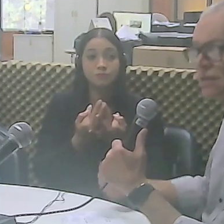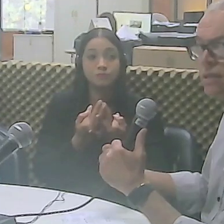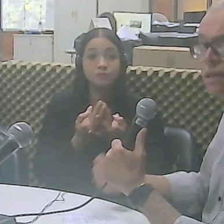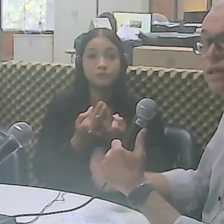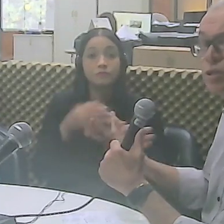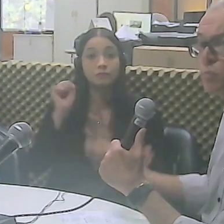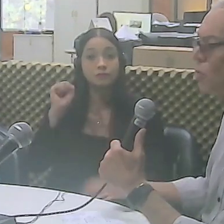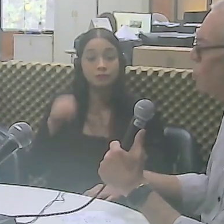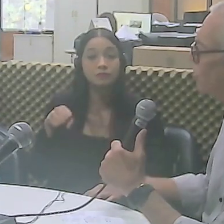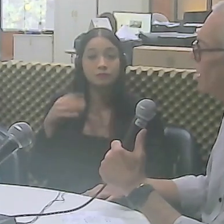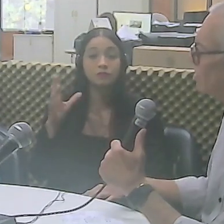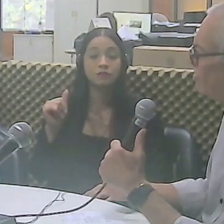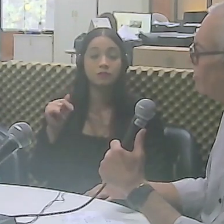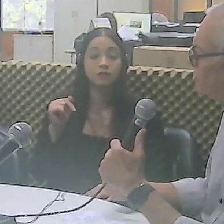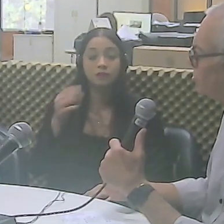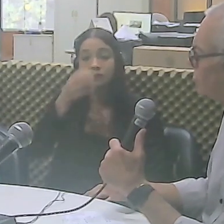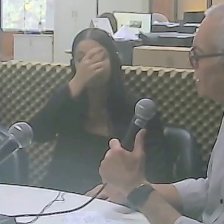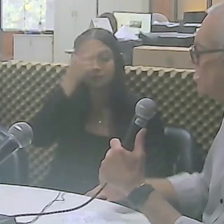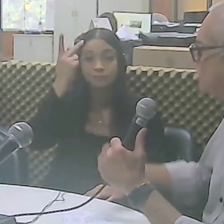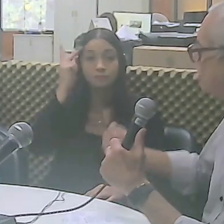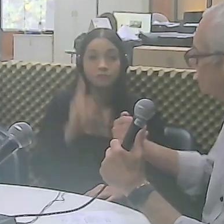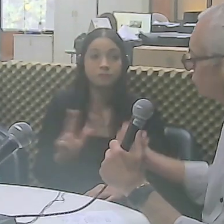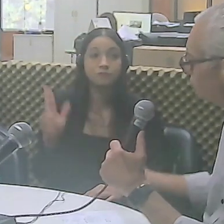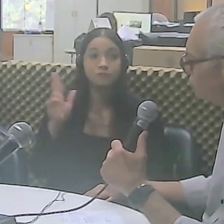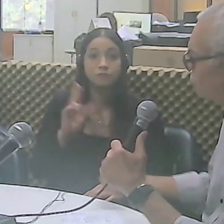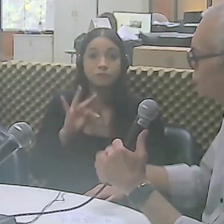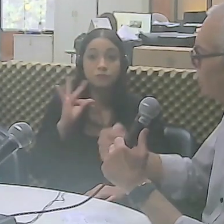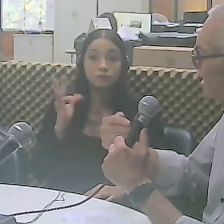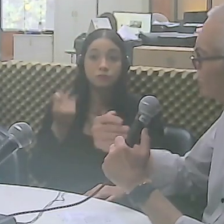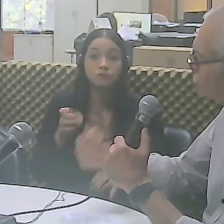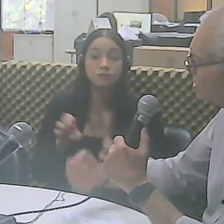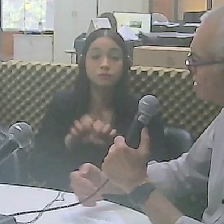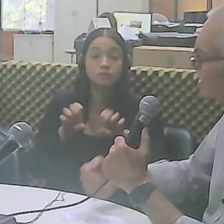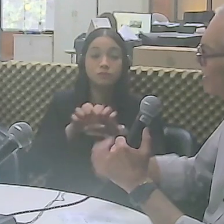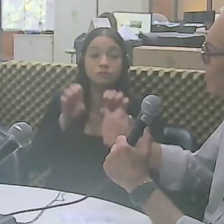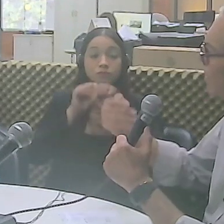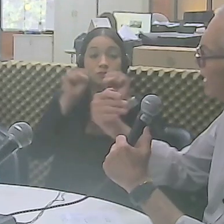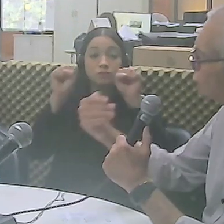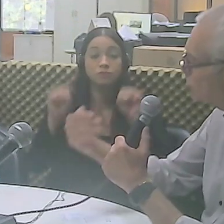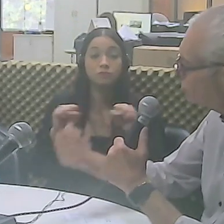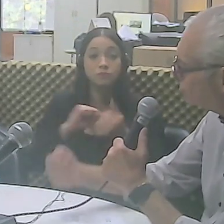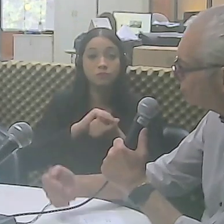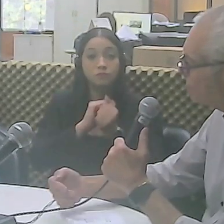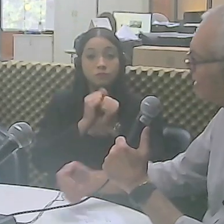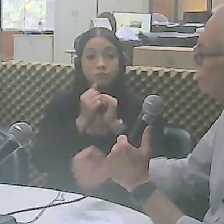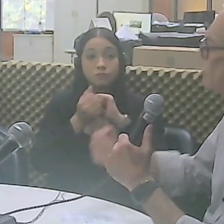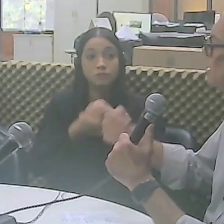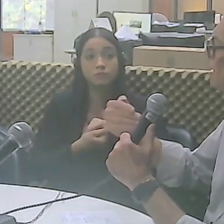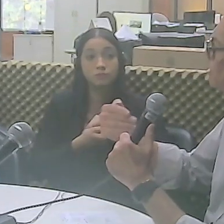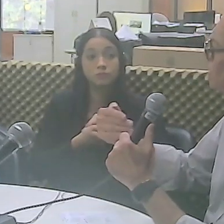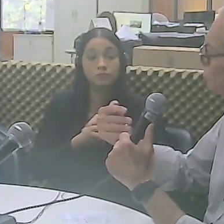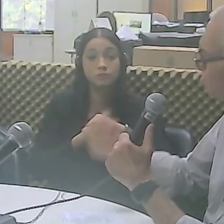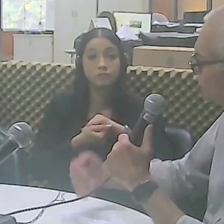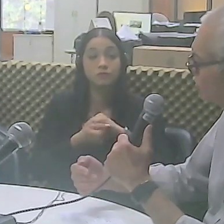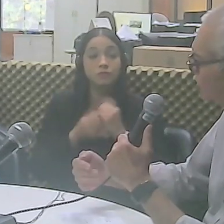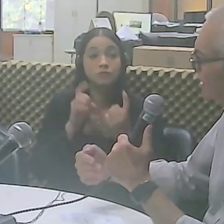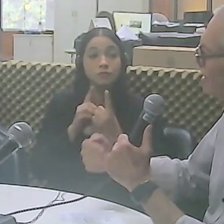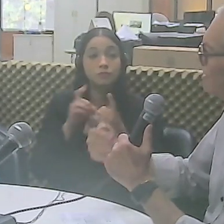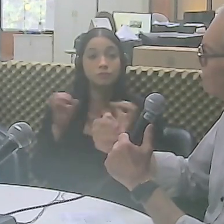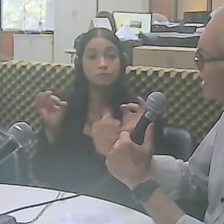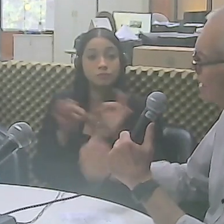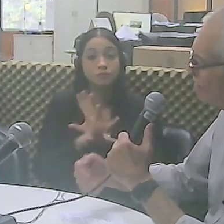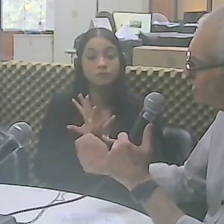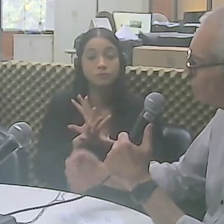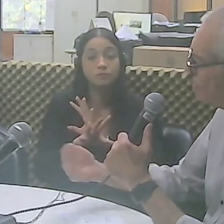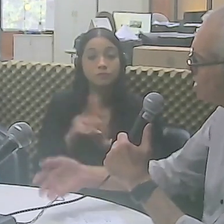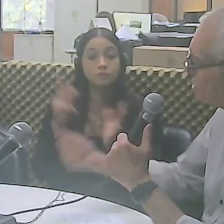aí sim eles procurem a Prefeitura de Uberlândia já com tudo estruturado, com sistema adequado, com plataforma de atendimento pronta,